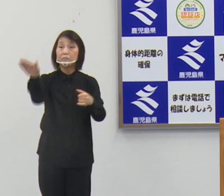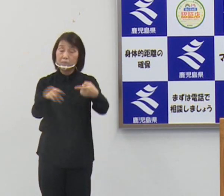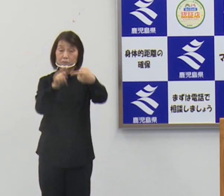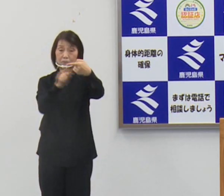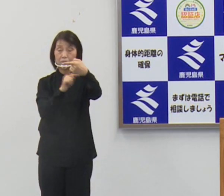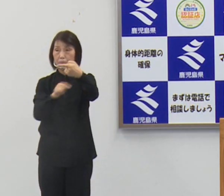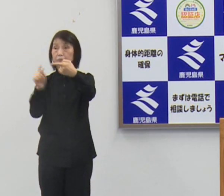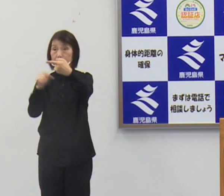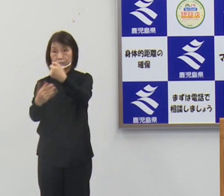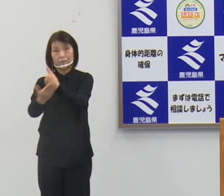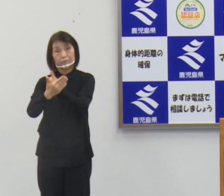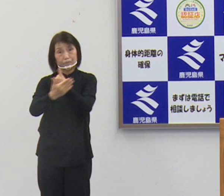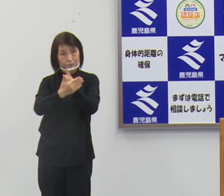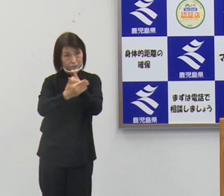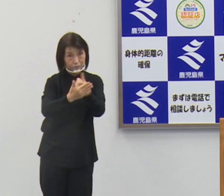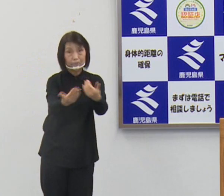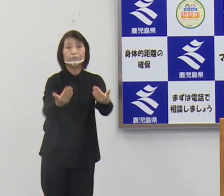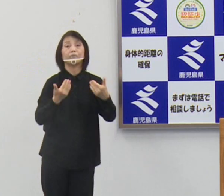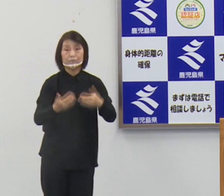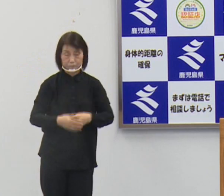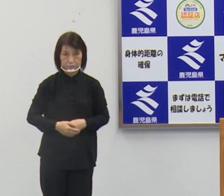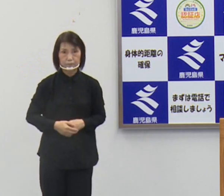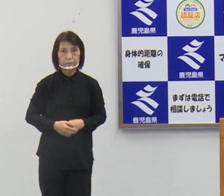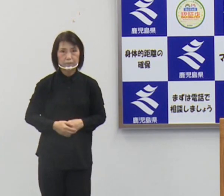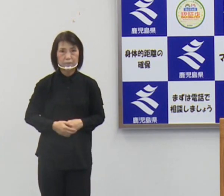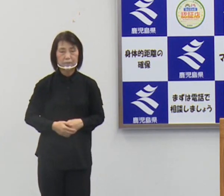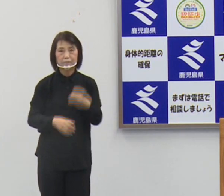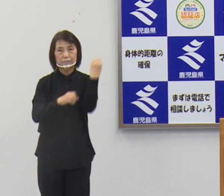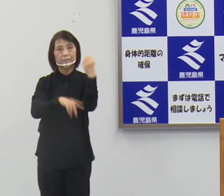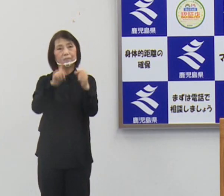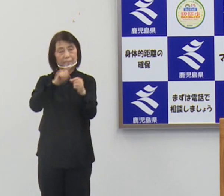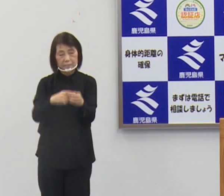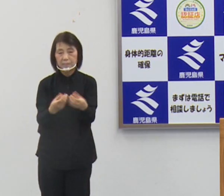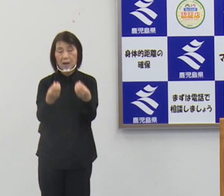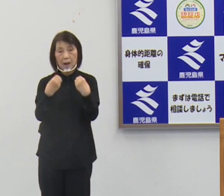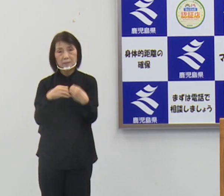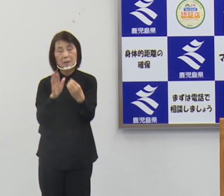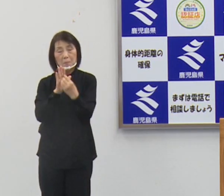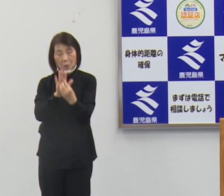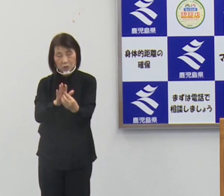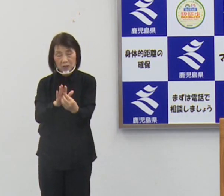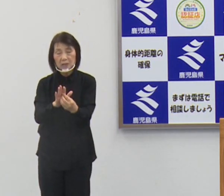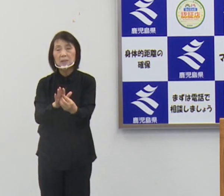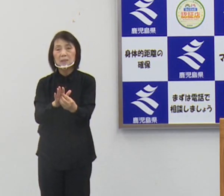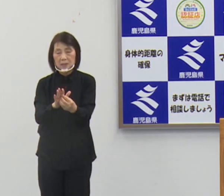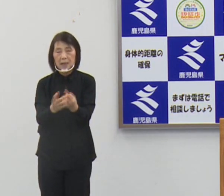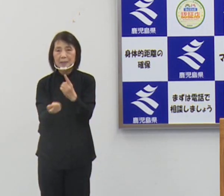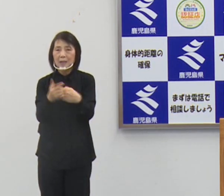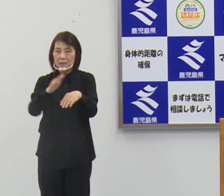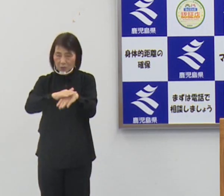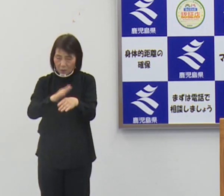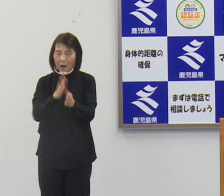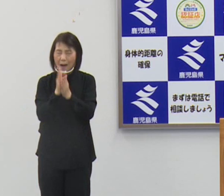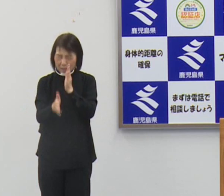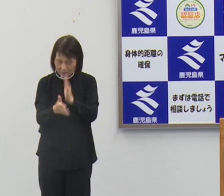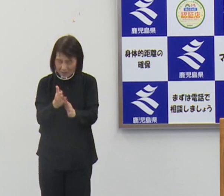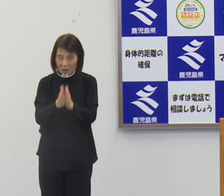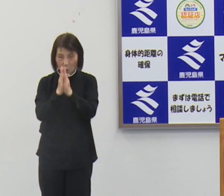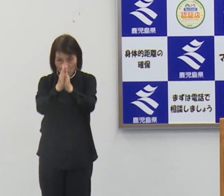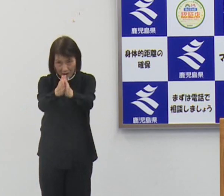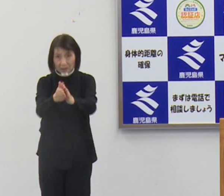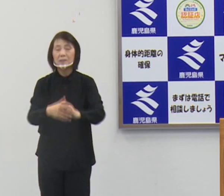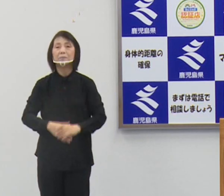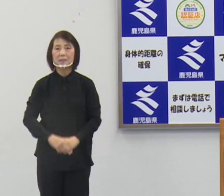一人の協力が必要です。基本的な感染防止対策の徹底を改めてお願いをいたします。